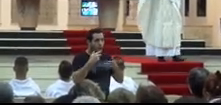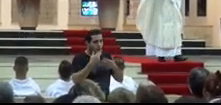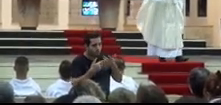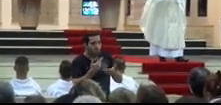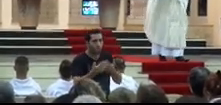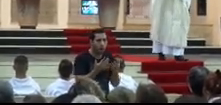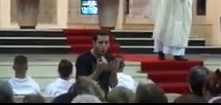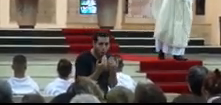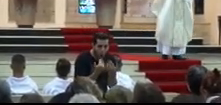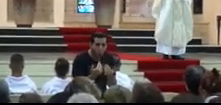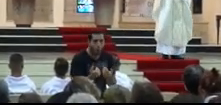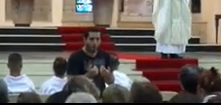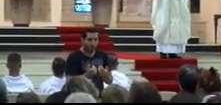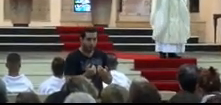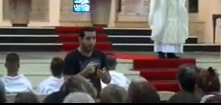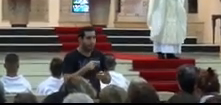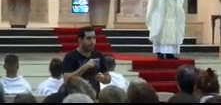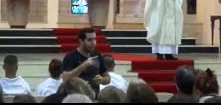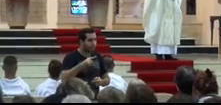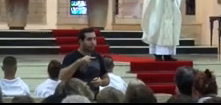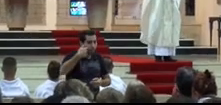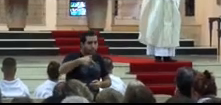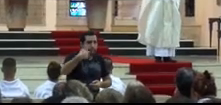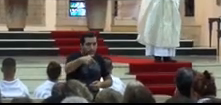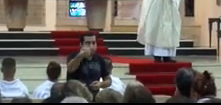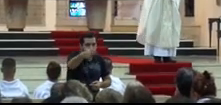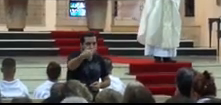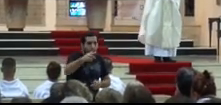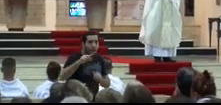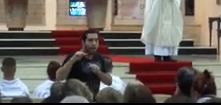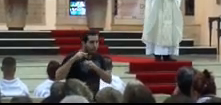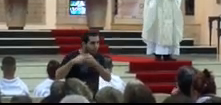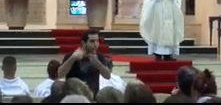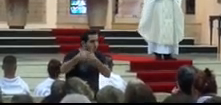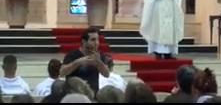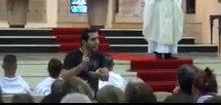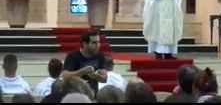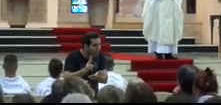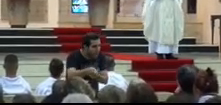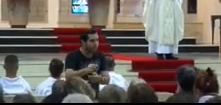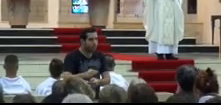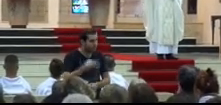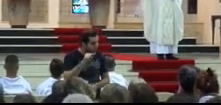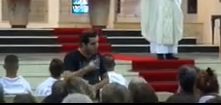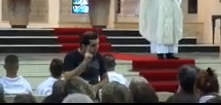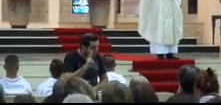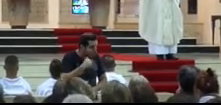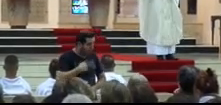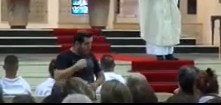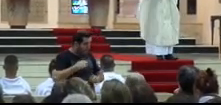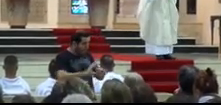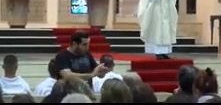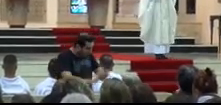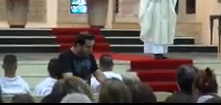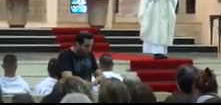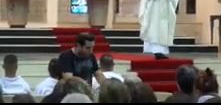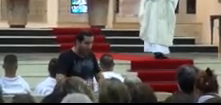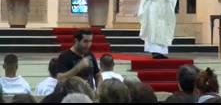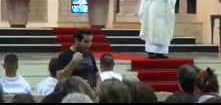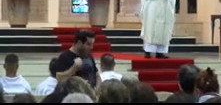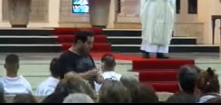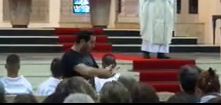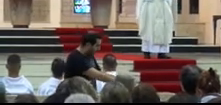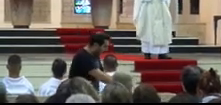se renove constantemente estes sacrifícios que eu faço por vós. Primeira carta